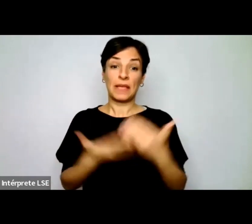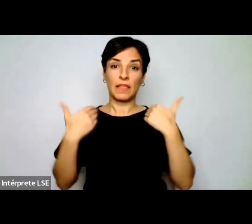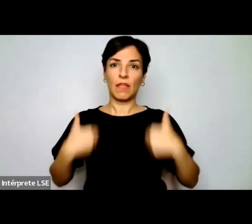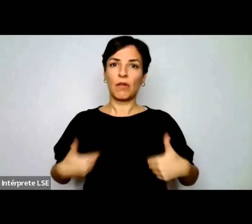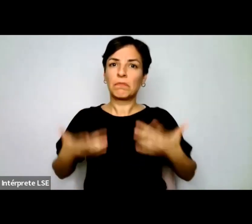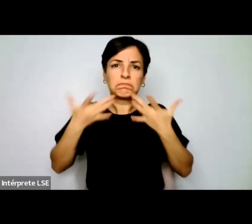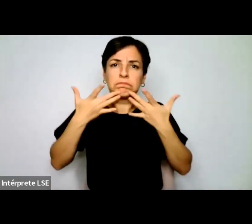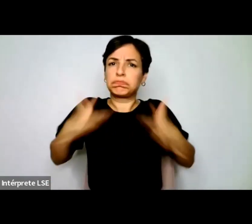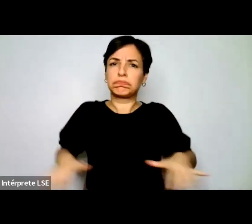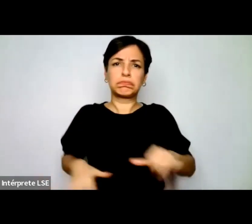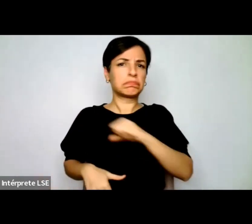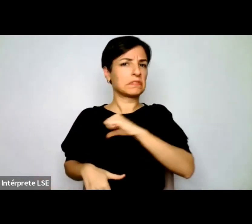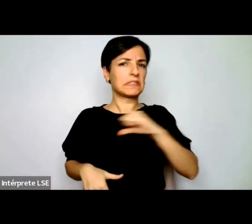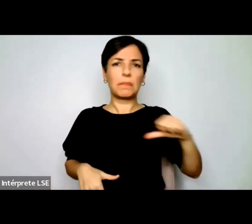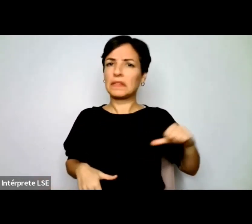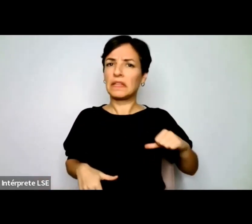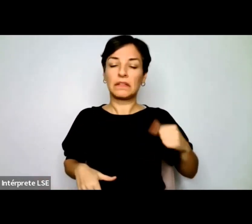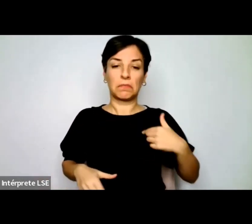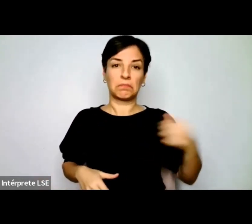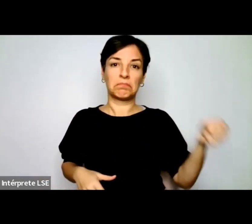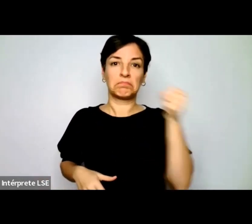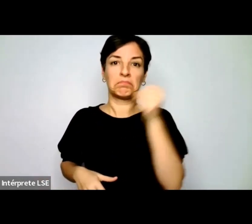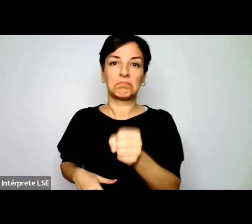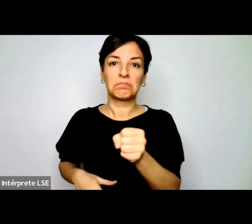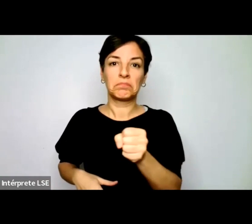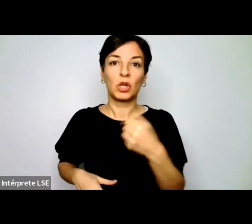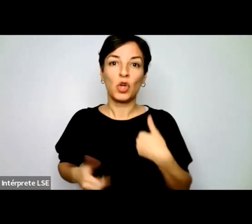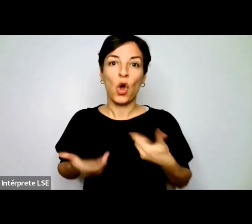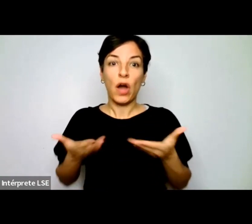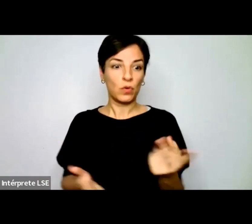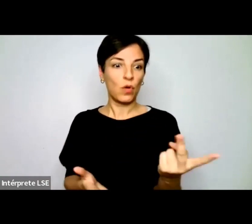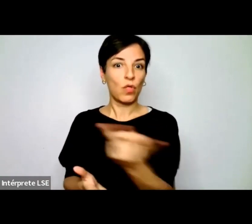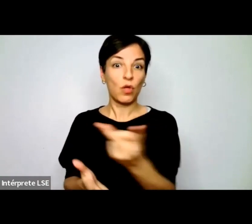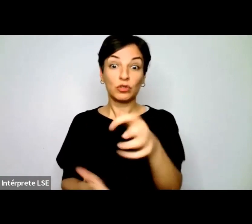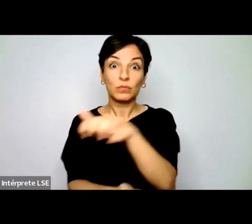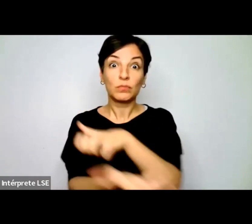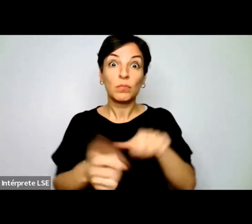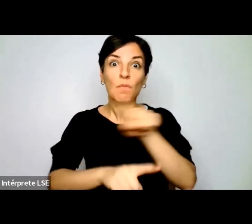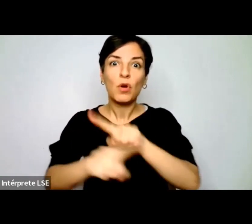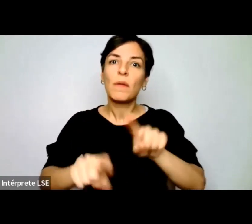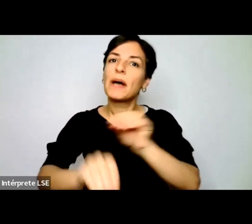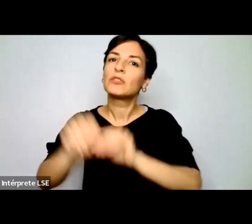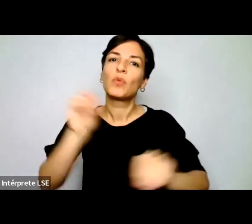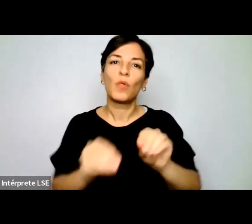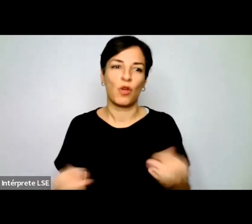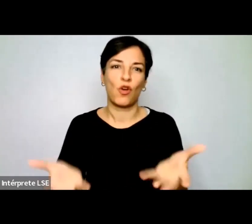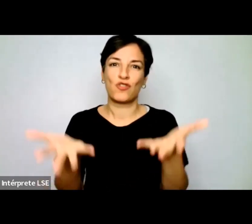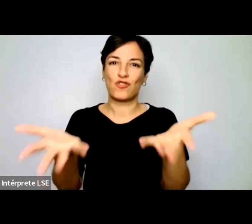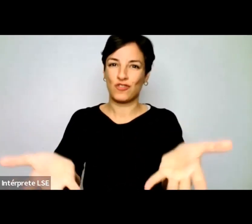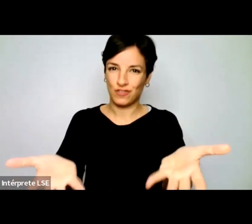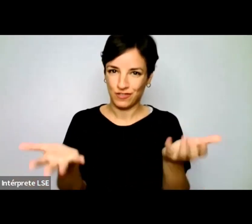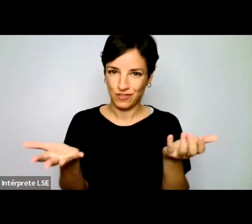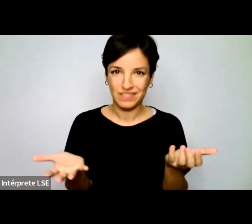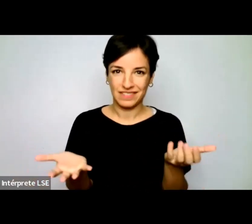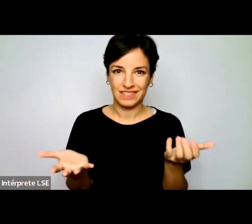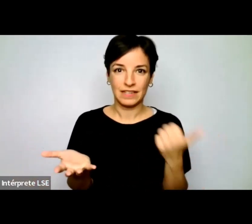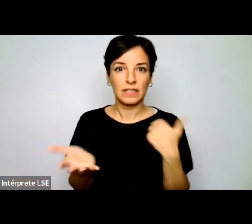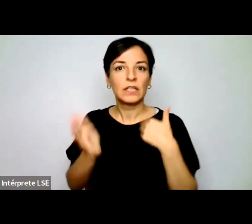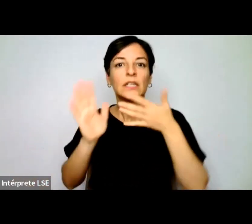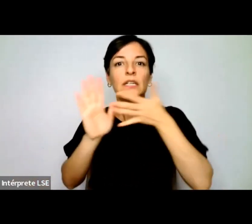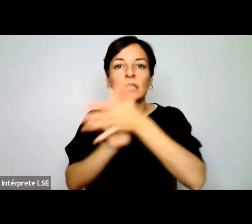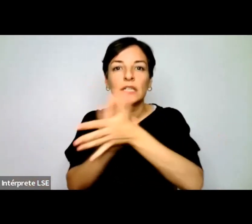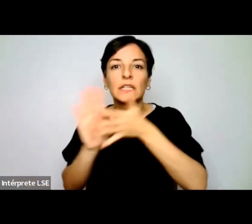que es neutral, les va a ayudar a poder encontrar la solución al problema que tienen. Se les va a informar de todas